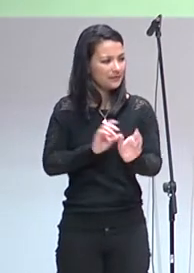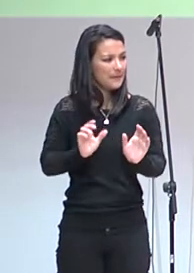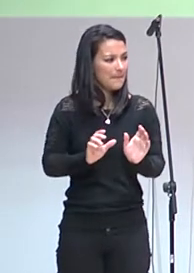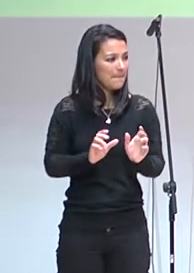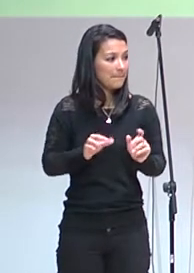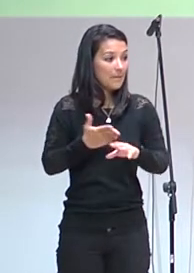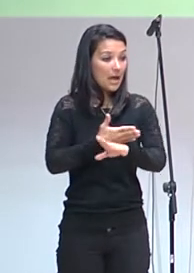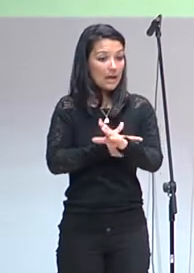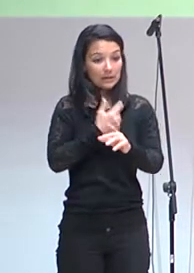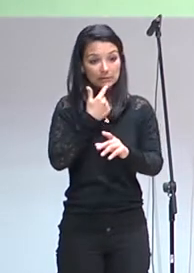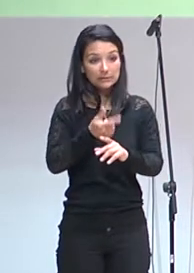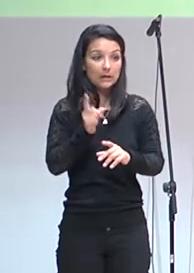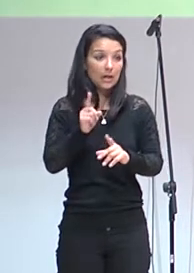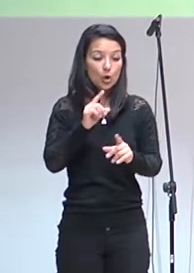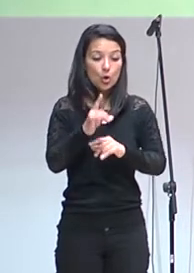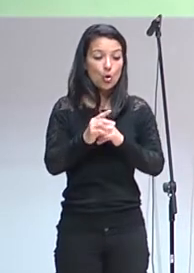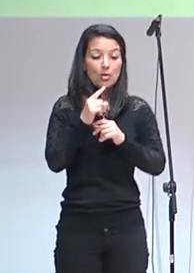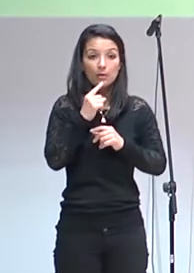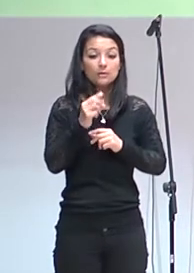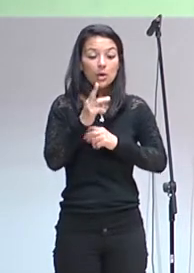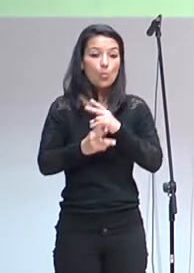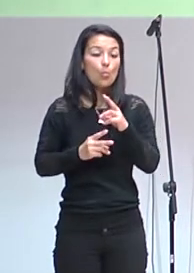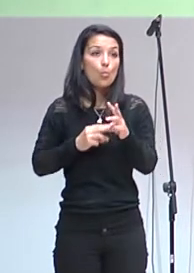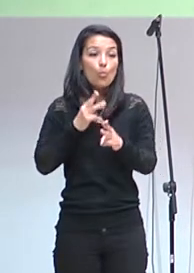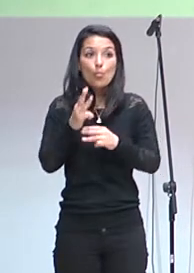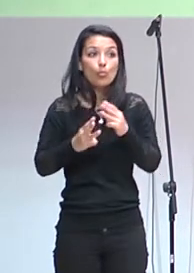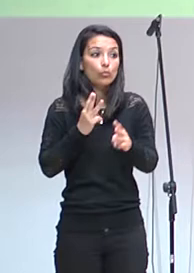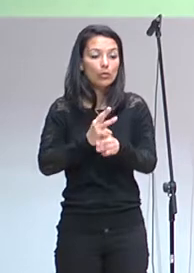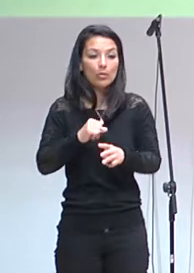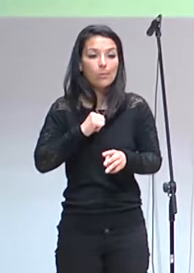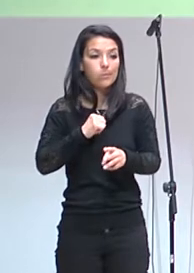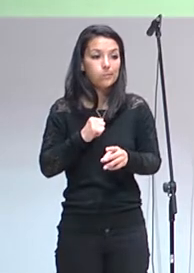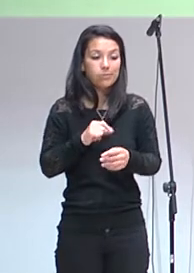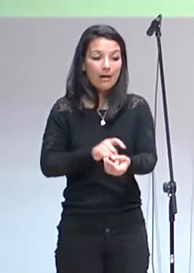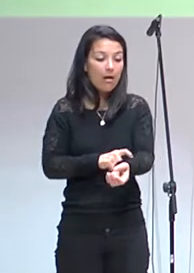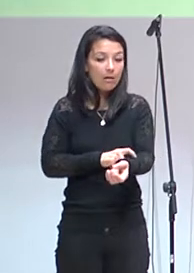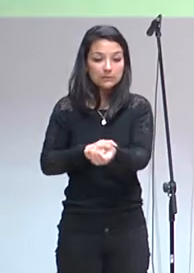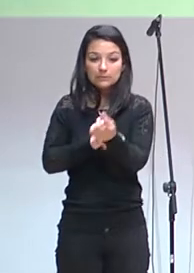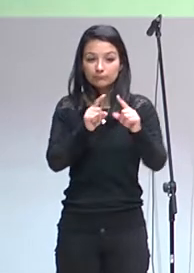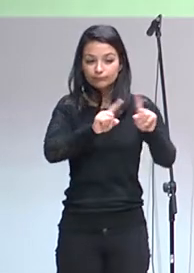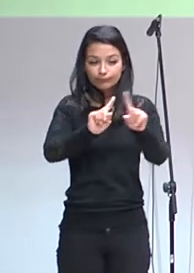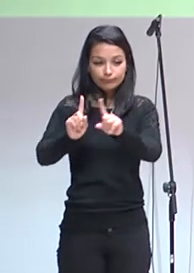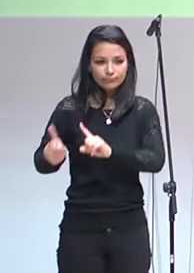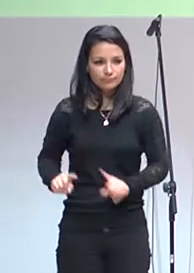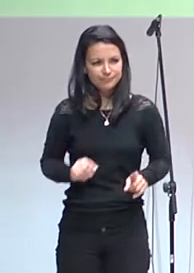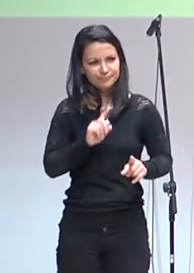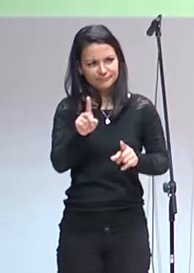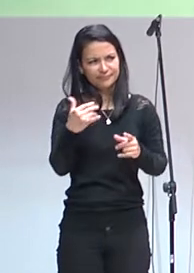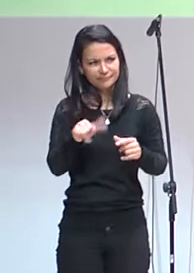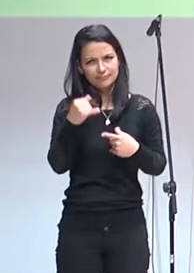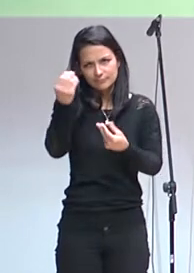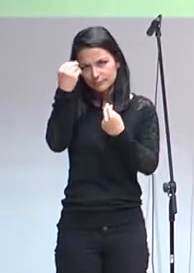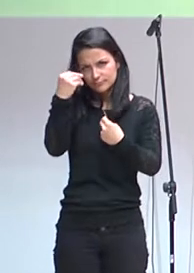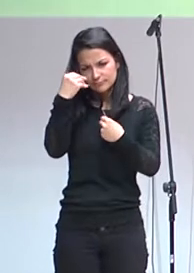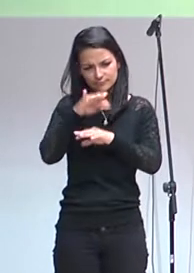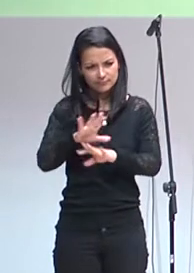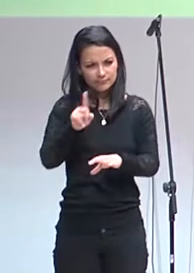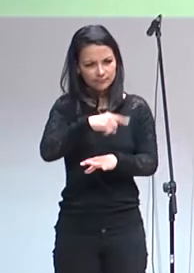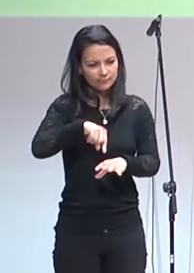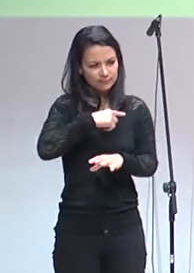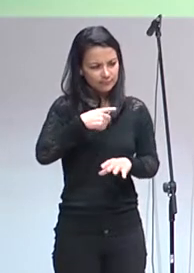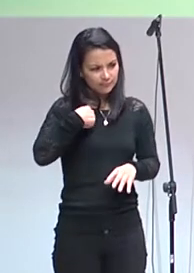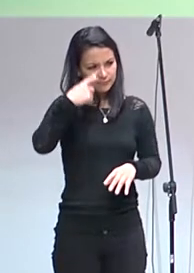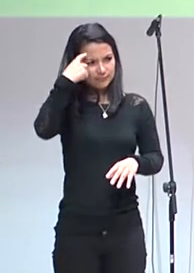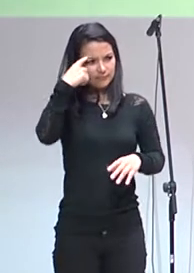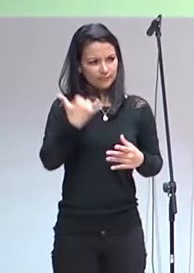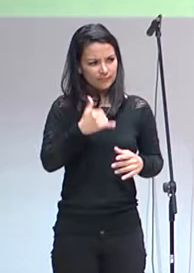metió que el mundo tenía razas, ¿sí? Entonces, ¿cómo vencemos eso? Y el pensamiento, pues, complejo, ¿no? La